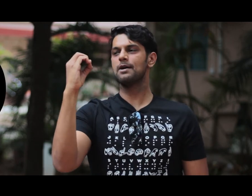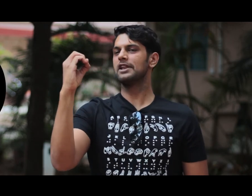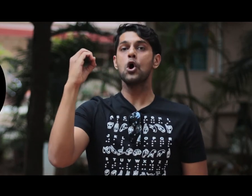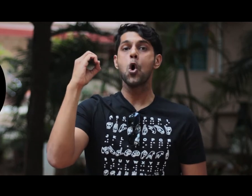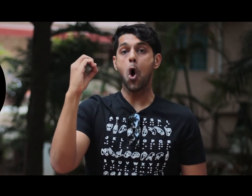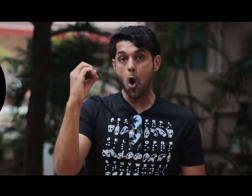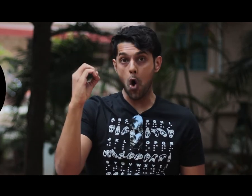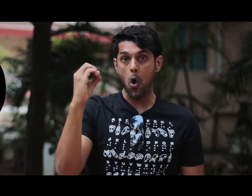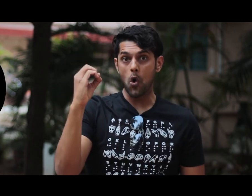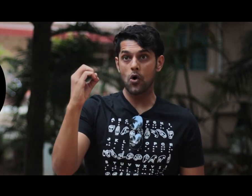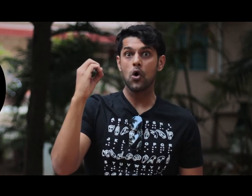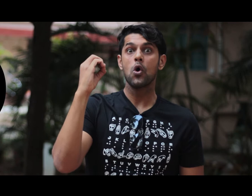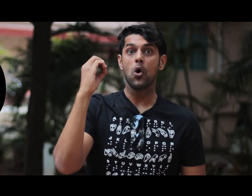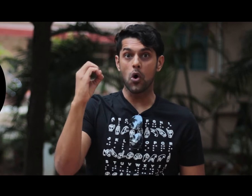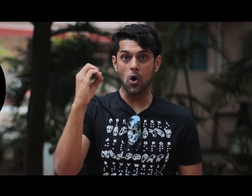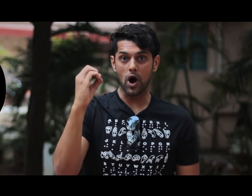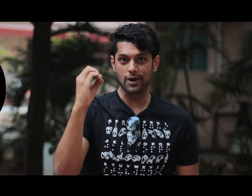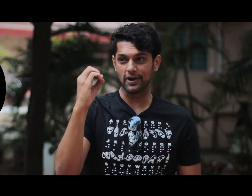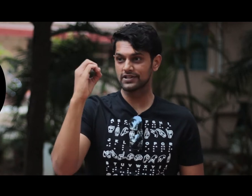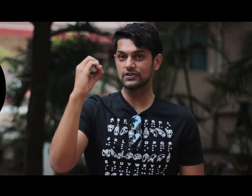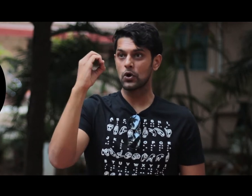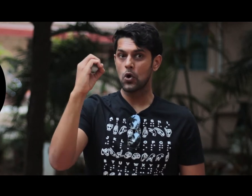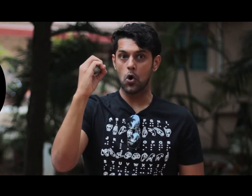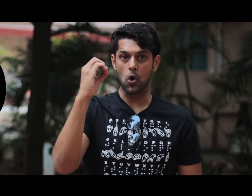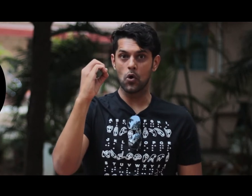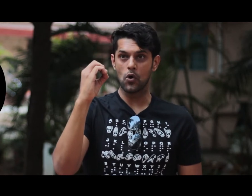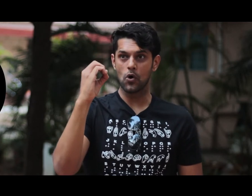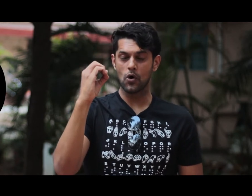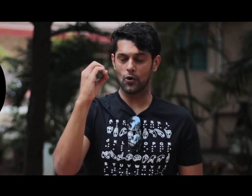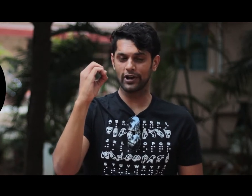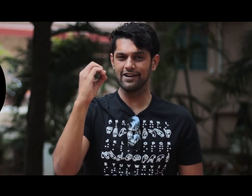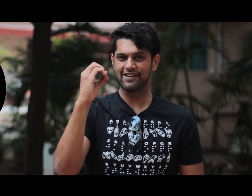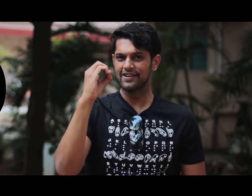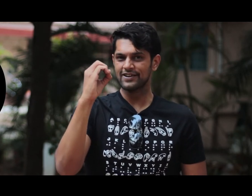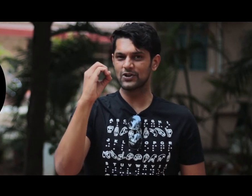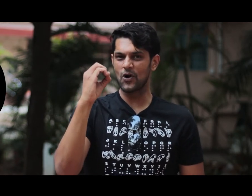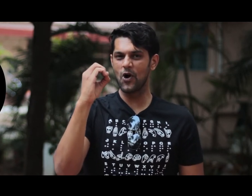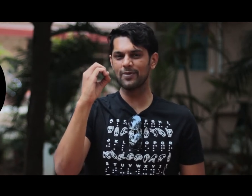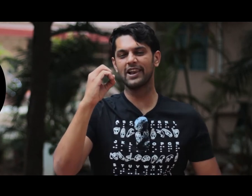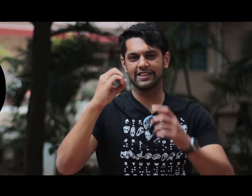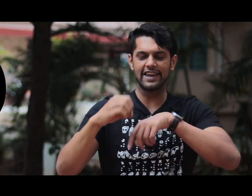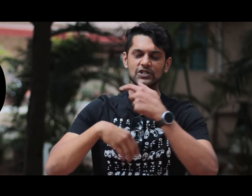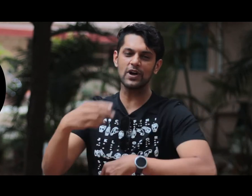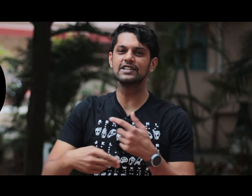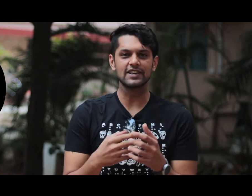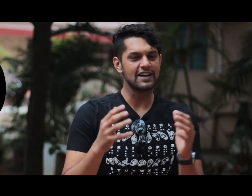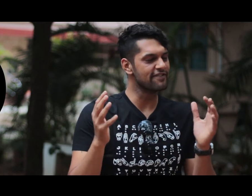ಎಮ್ ಎನ್ ಓ ಓ ಐ ರಿಪೀಟ್ ದಿಸ್ ಇಸ್ ಓ ಓಕೆನಾ ಸೊ ಓ ಆದಮೇಲೆ ದ ನೆಕ್ಸ್ಟ್ ಒನ್ ಇಸ್